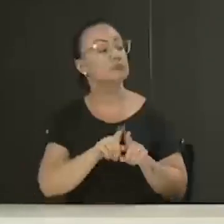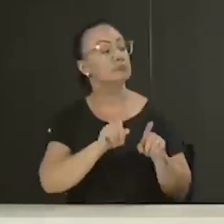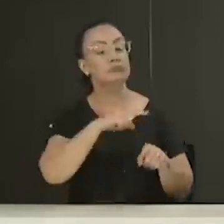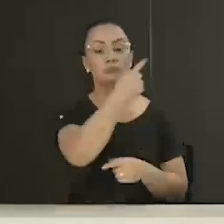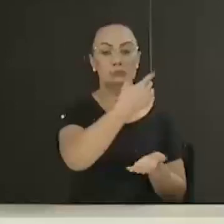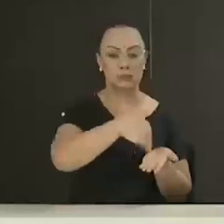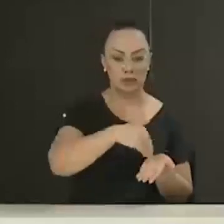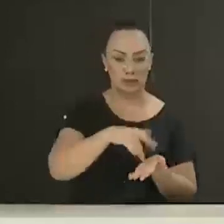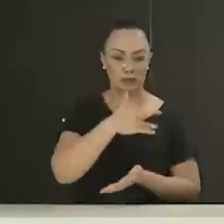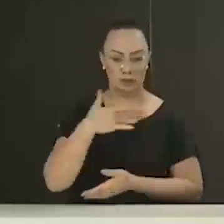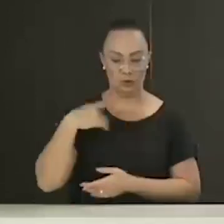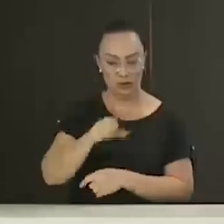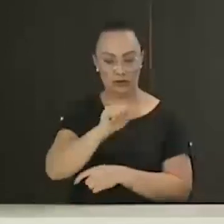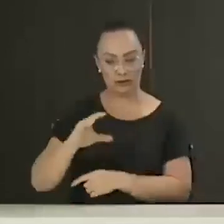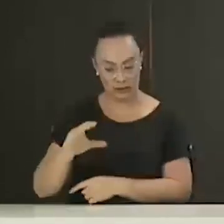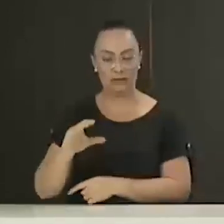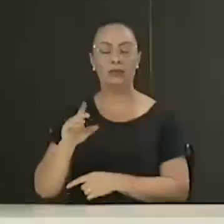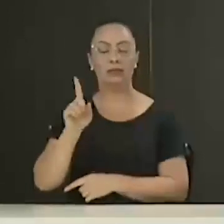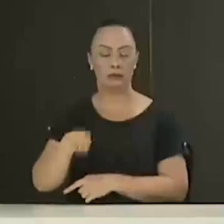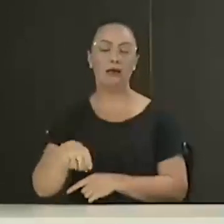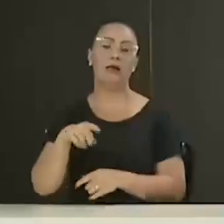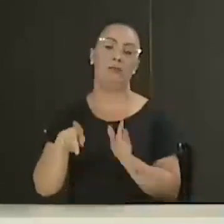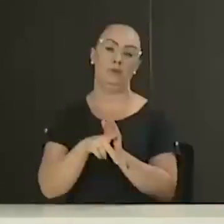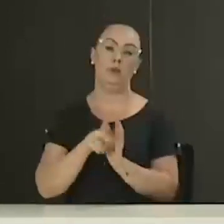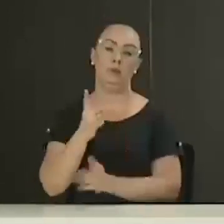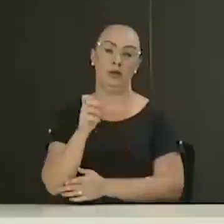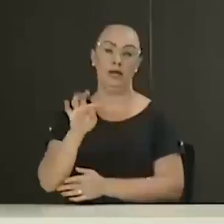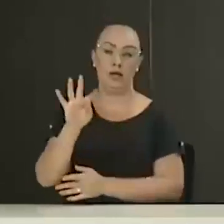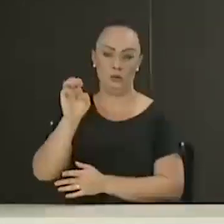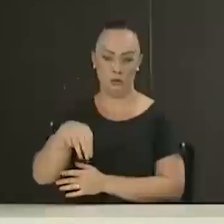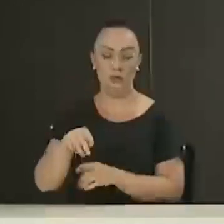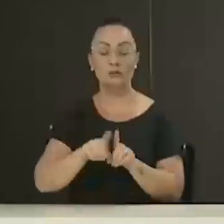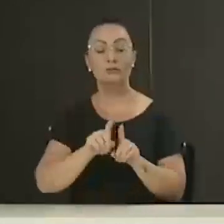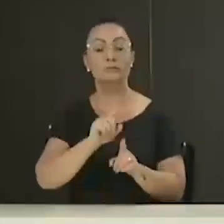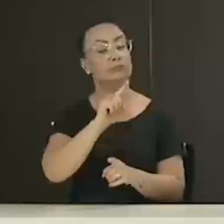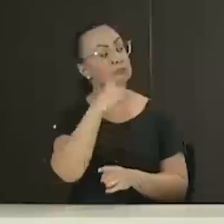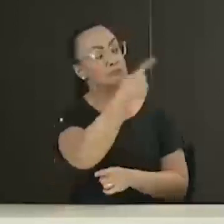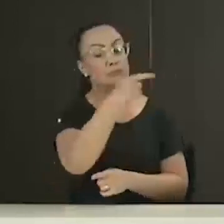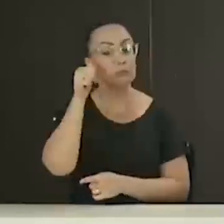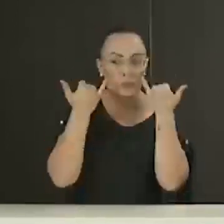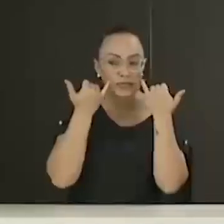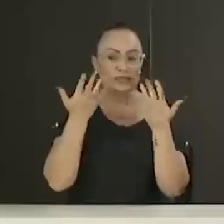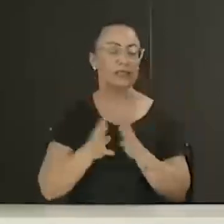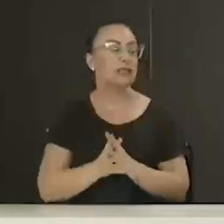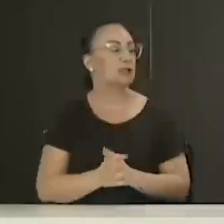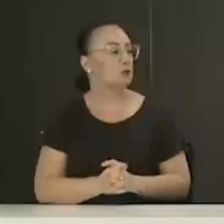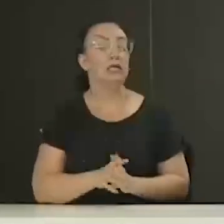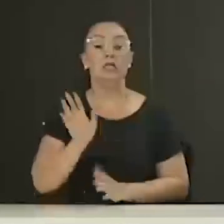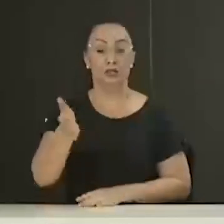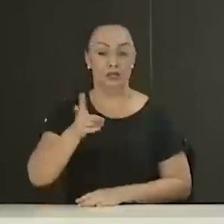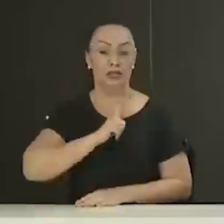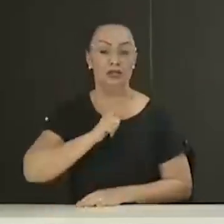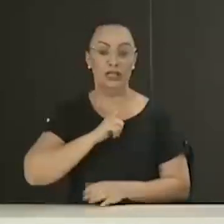secretário de saúde de santa catarina dra regina valenki é infectologista do estado de santa catarina além do